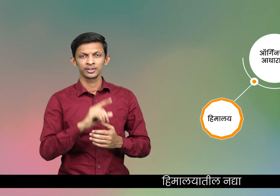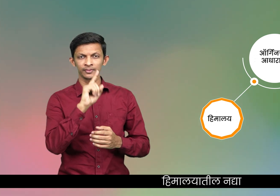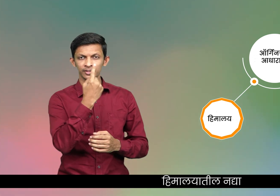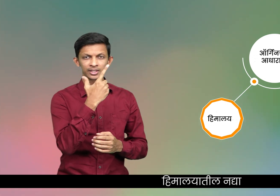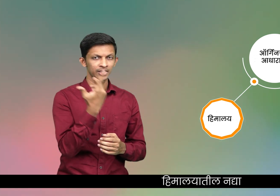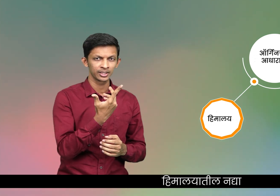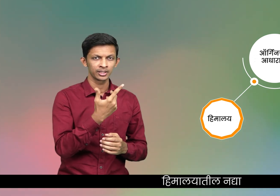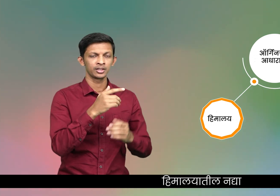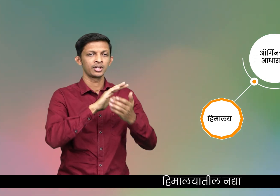हिमालयातील नद्या,